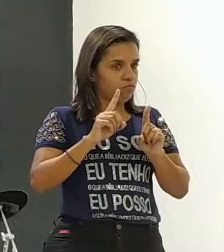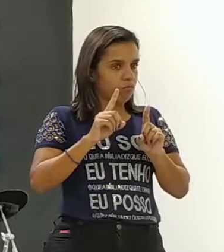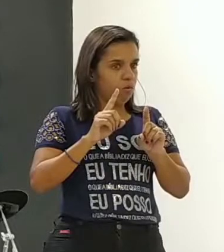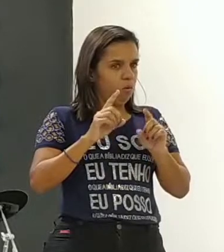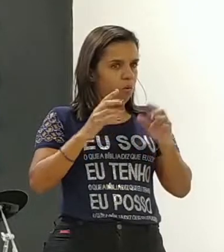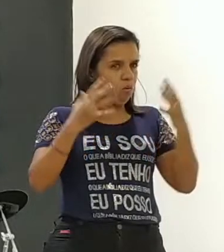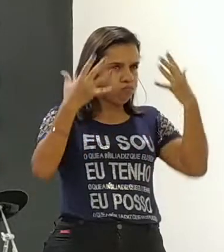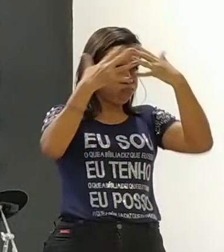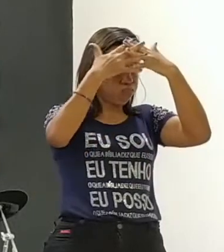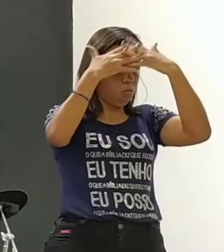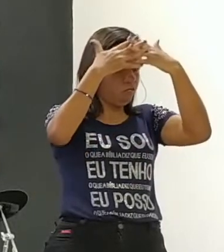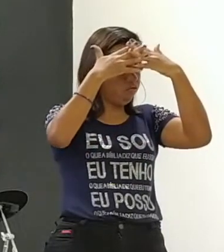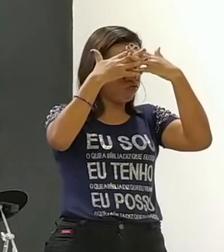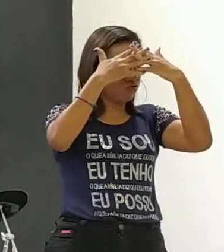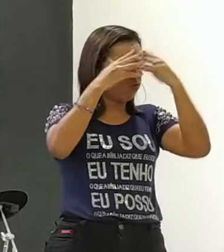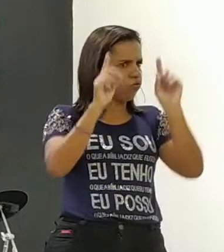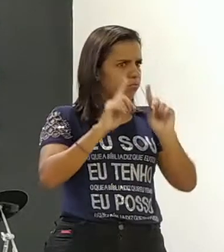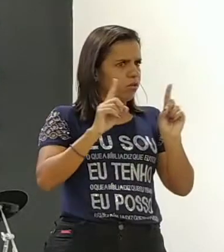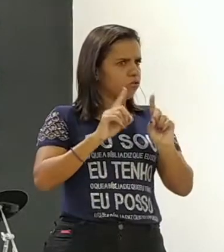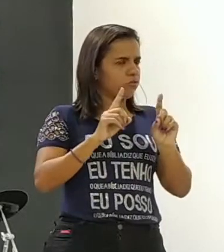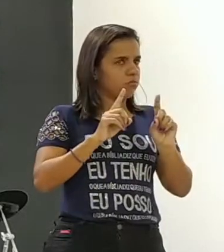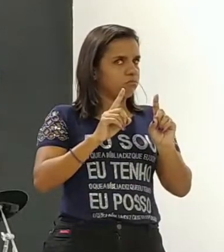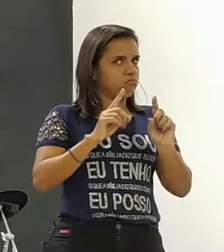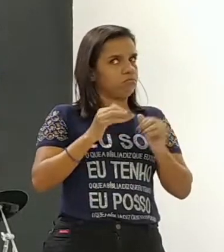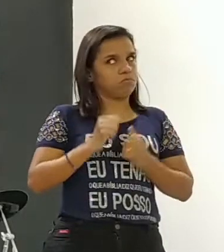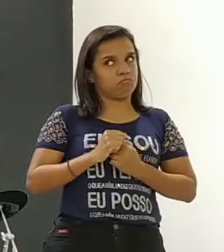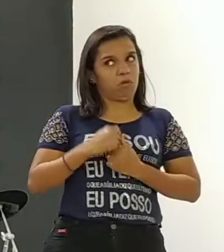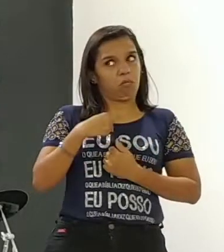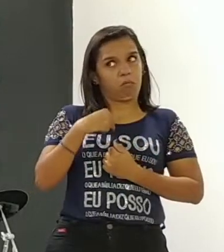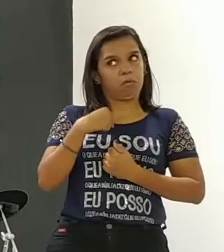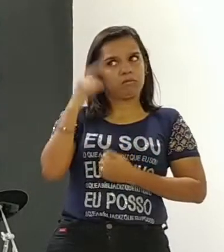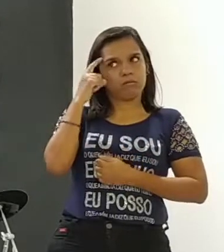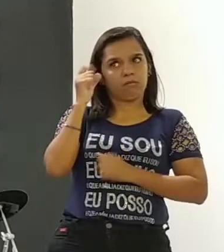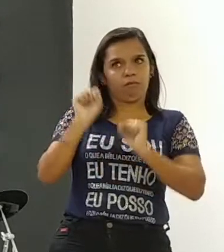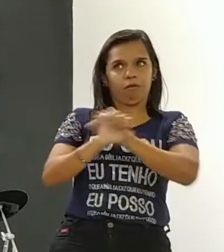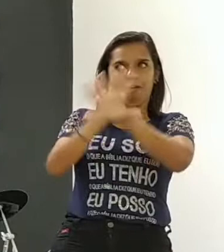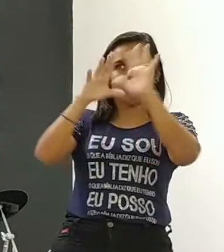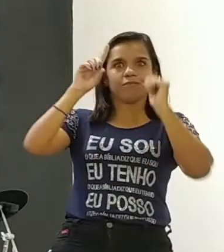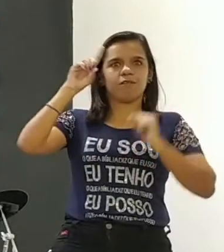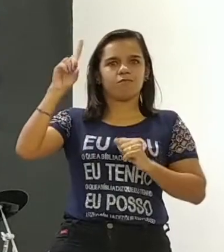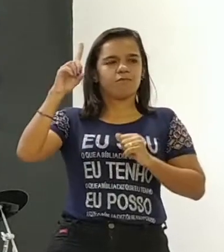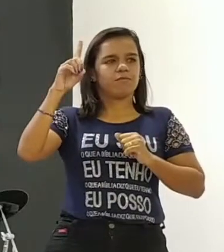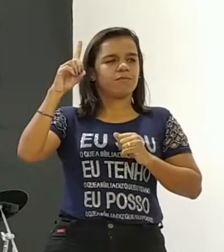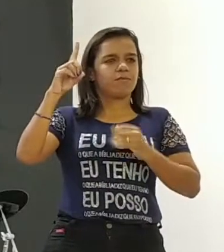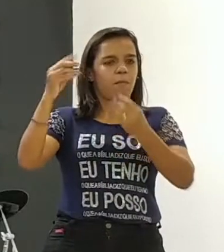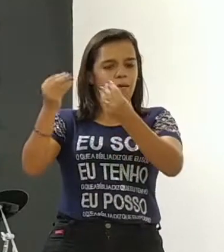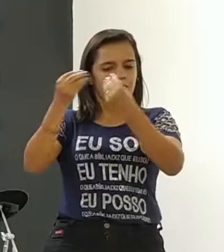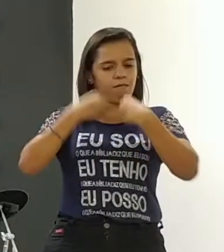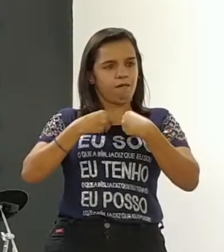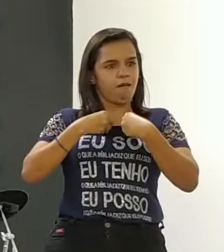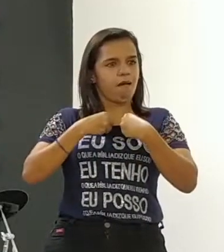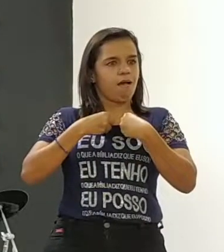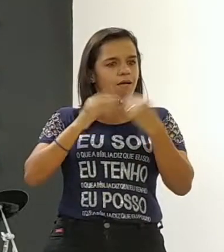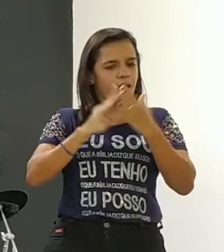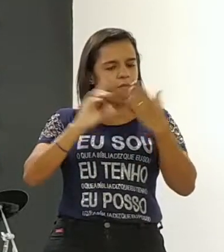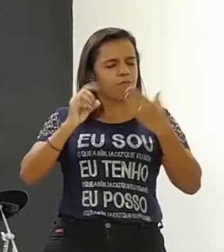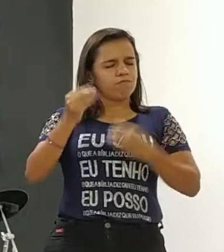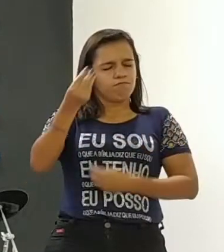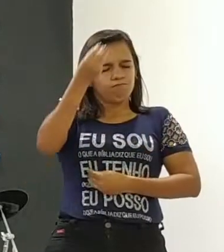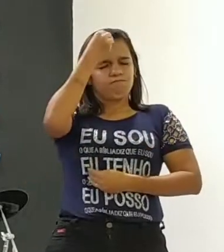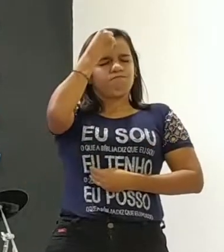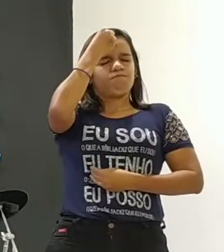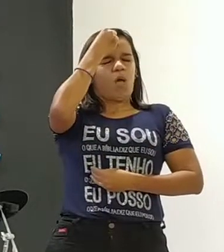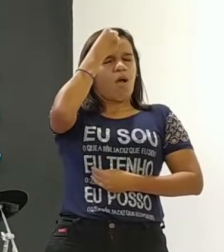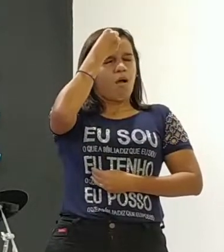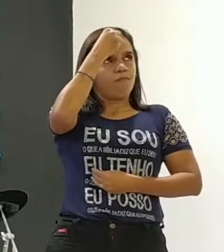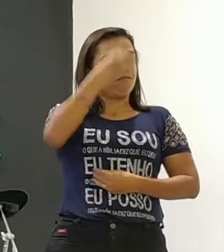confundidos. Aí eu falei, glória a Deus, aleluia, já é alguma coisa. Irmão, peguei aquela palavra ali e guardei. Aí eu falei, vou ficar com essa